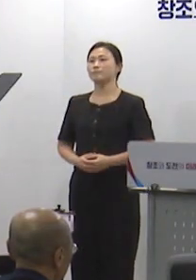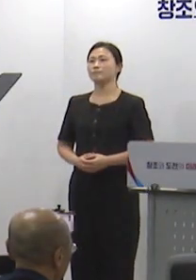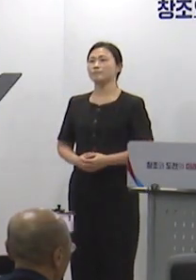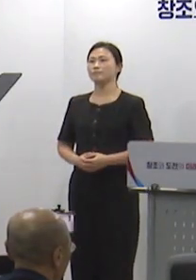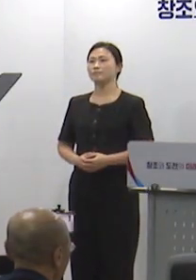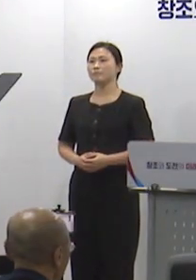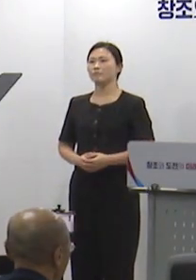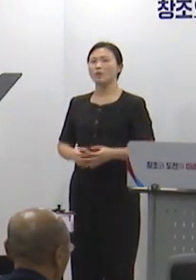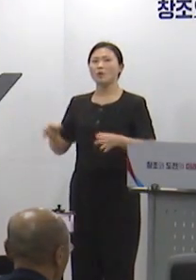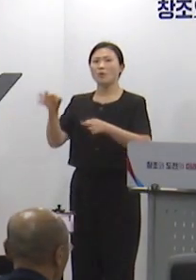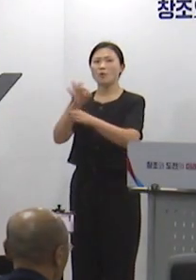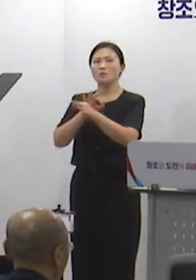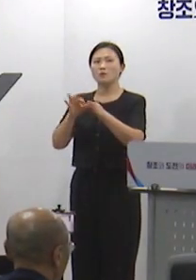BTV 뉴스 김입니다